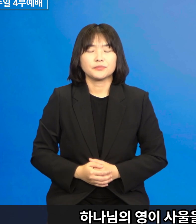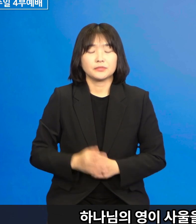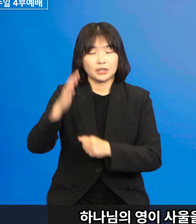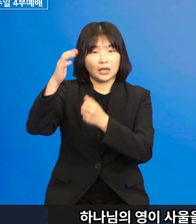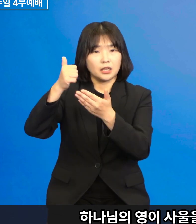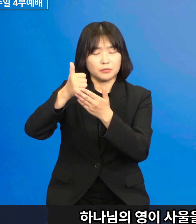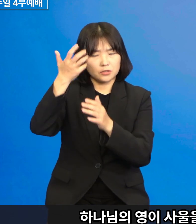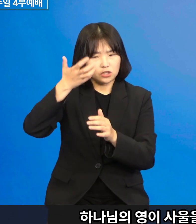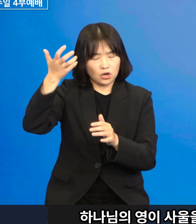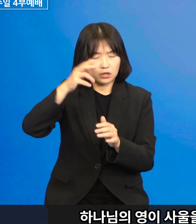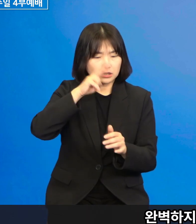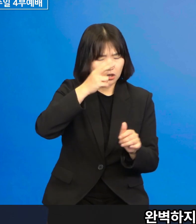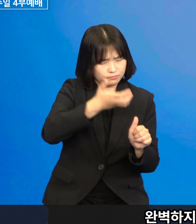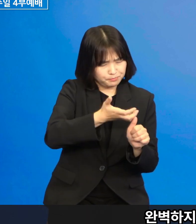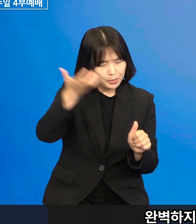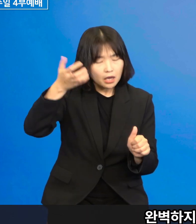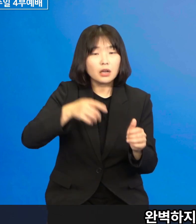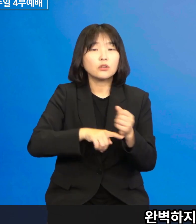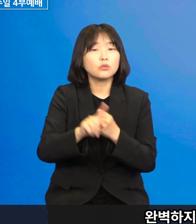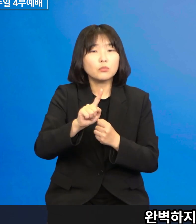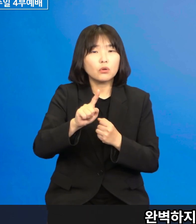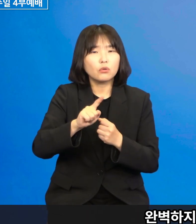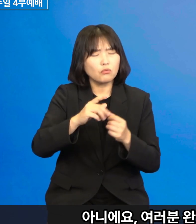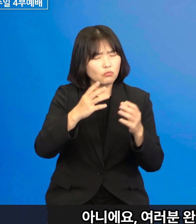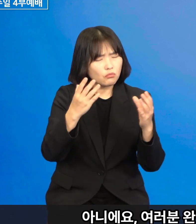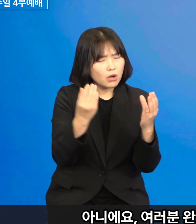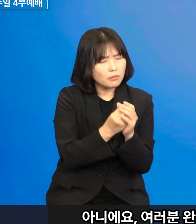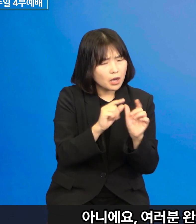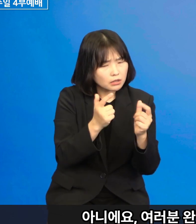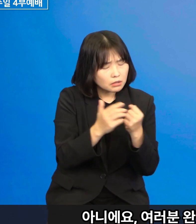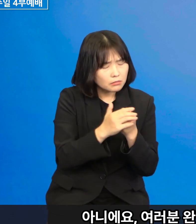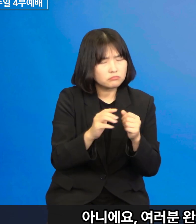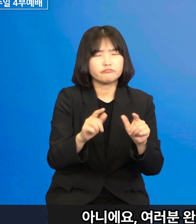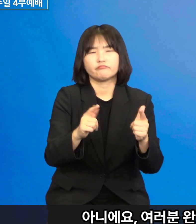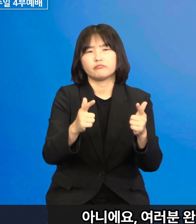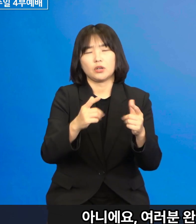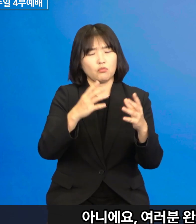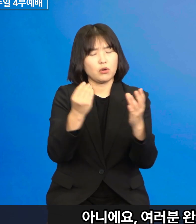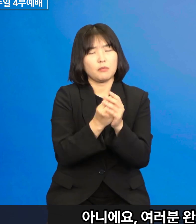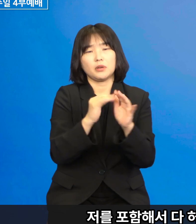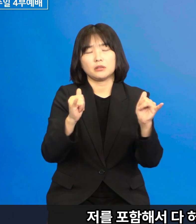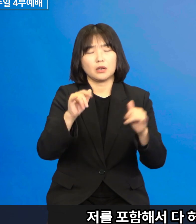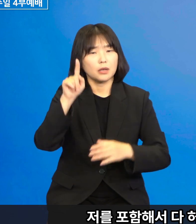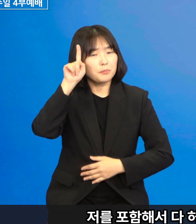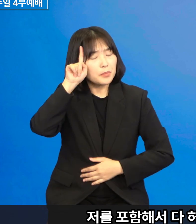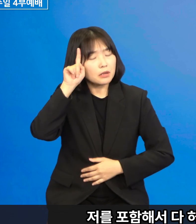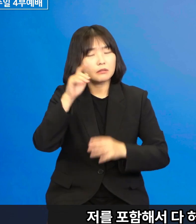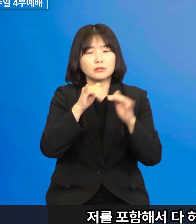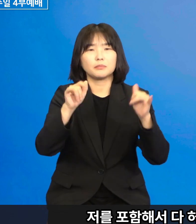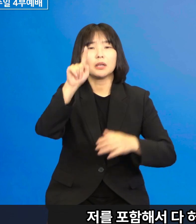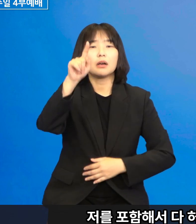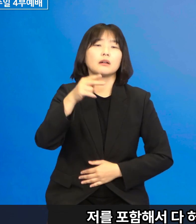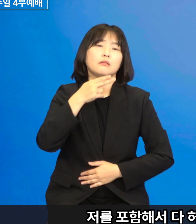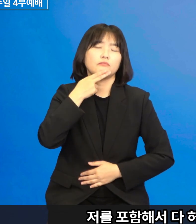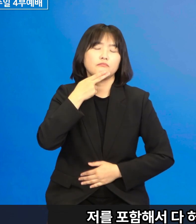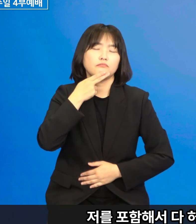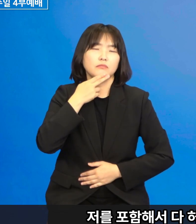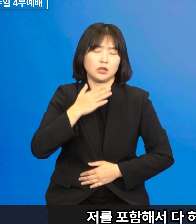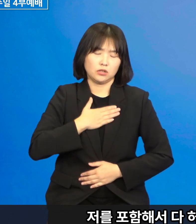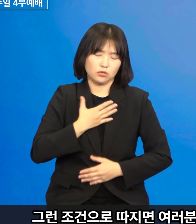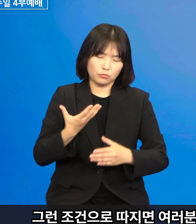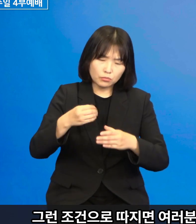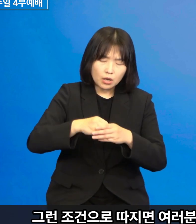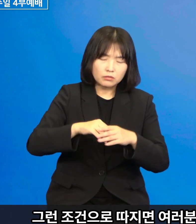하나님의 영이 사울을 떠난 이유가 무엇일까요? 완벽하지 않아서인가요? 아니에요. 여러분 완벽한 사람은 어디 있습니까? 저를 포함해서 다 허물이 있고 연약함이